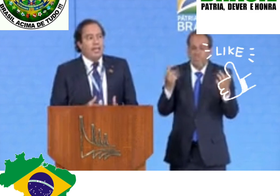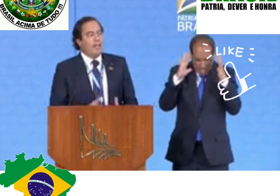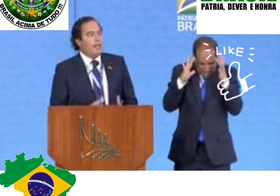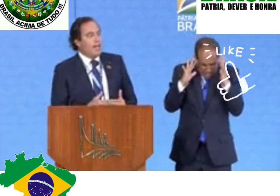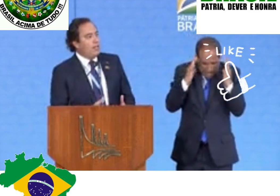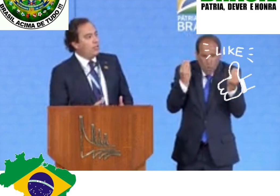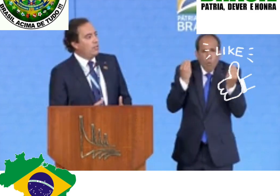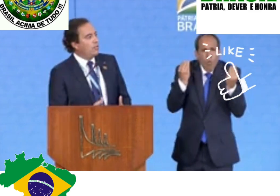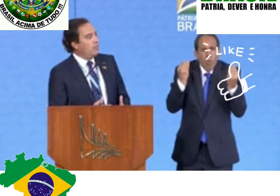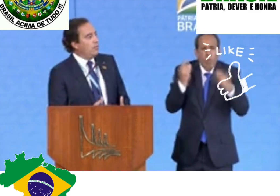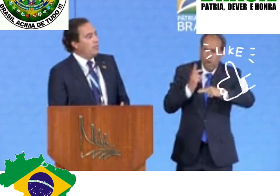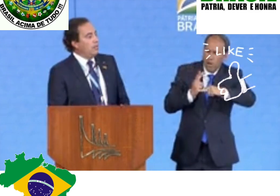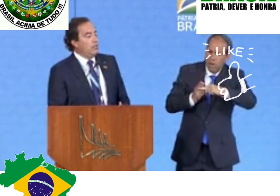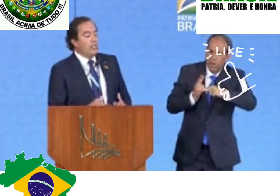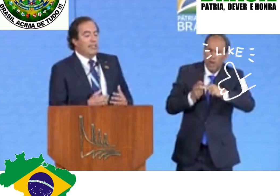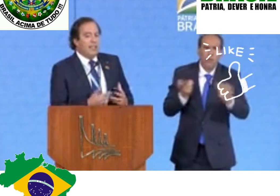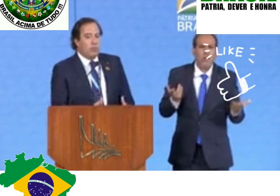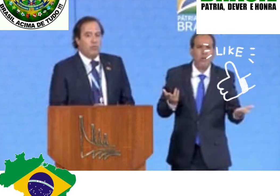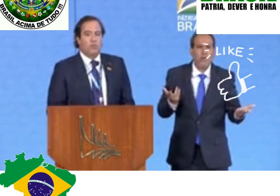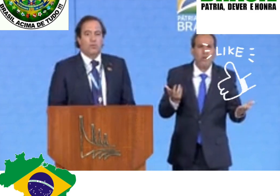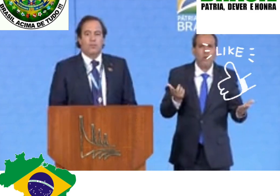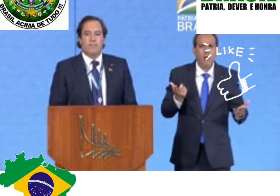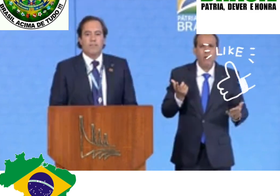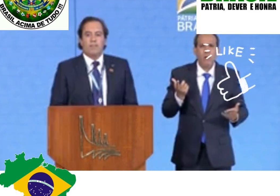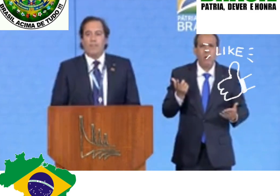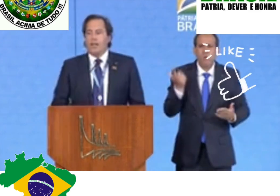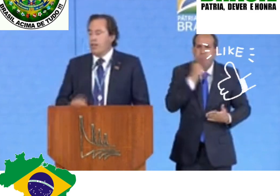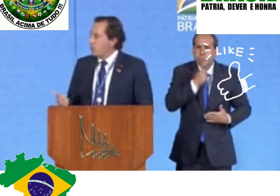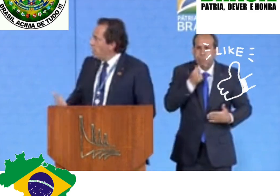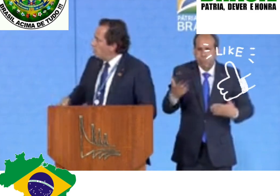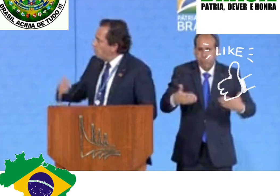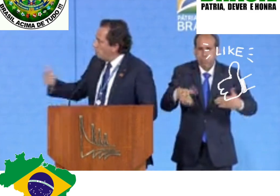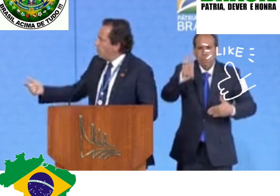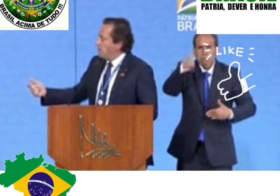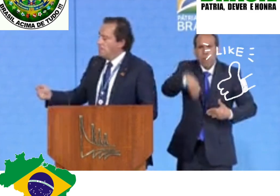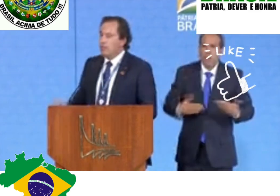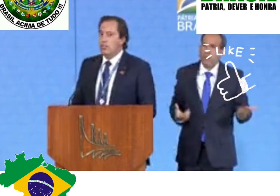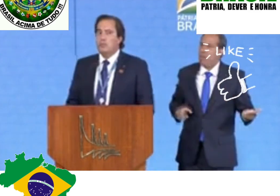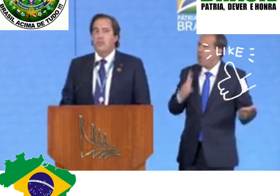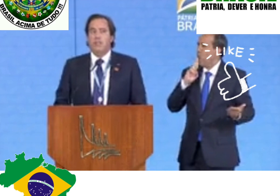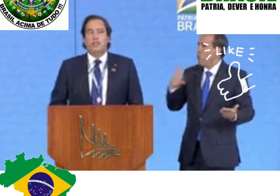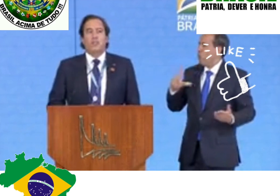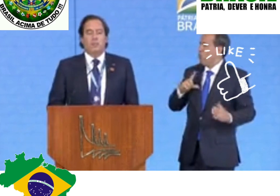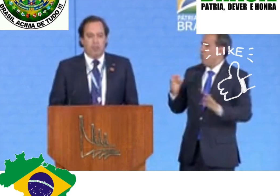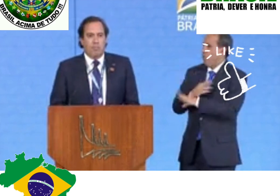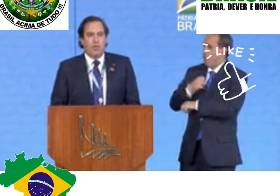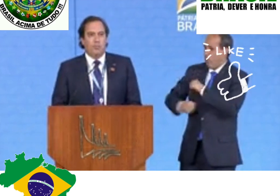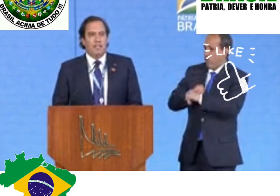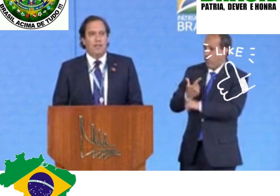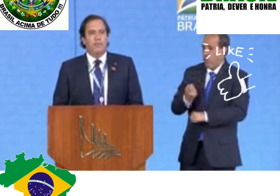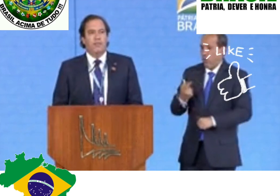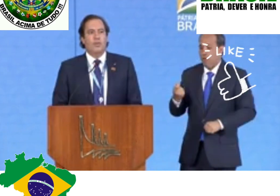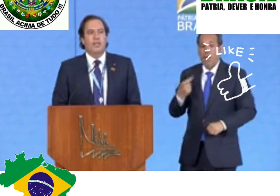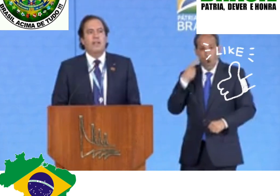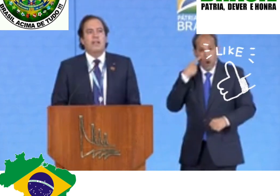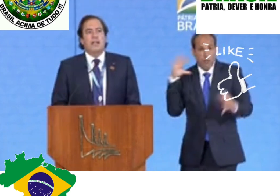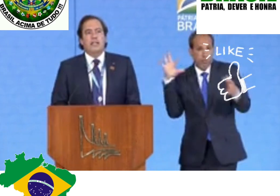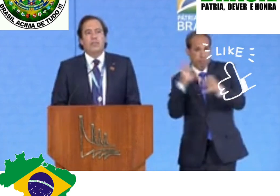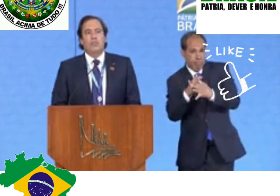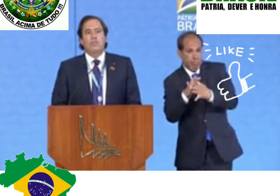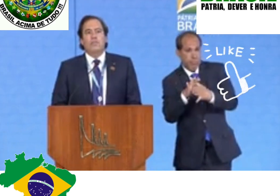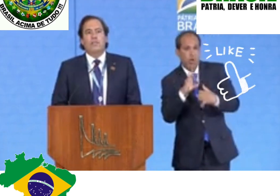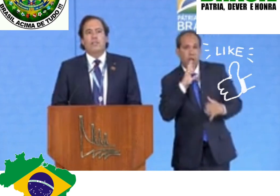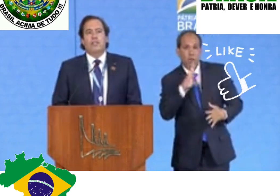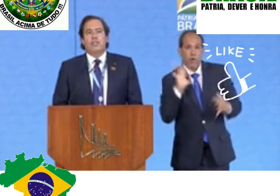por que a Caixa tinha tanto lucro? Eu acho que a resposta vem para 2020. Então, pode passar, por favor?